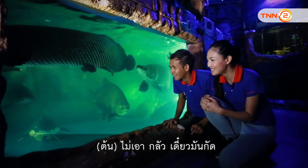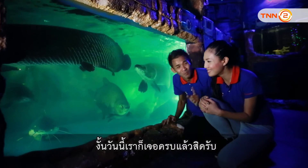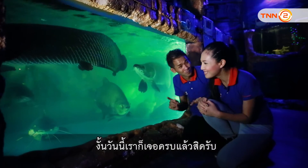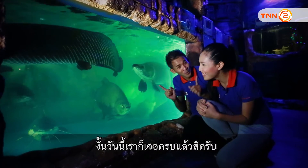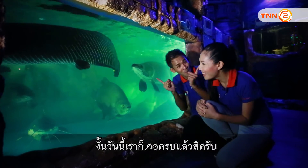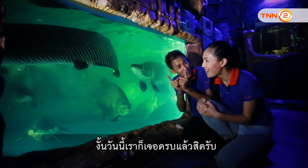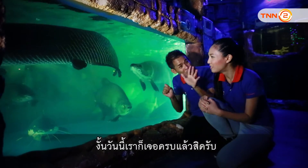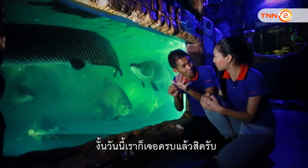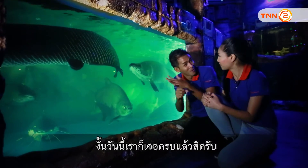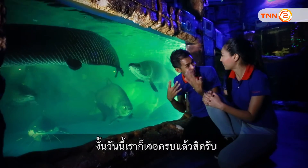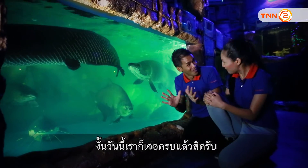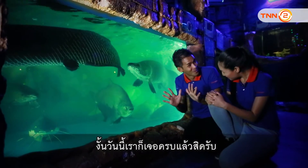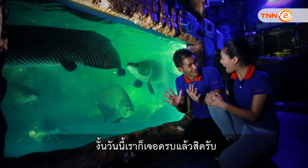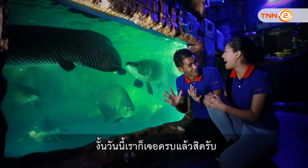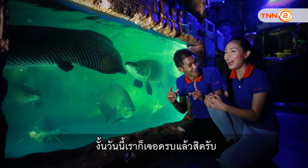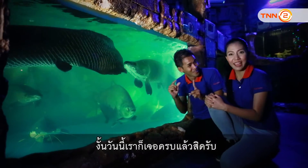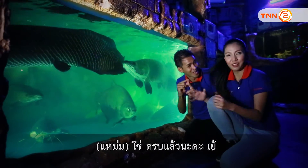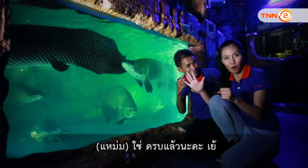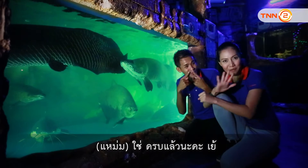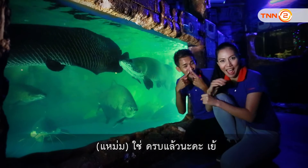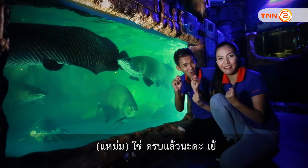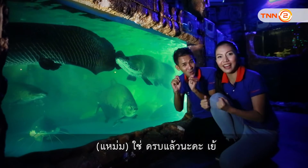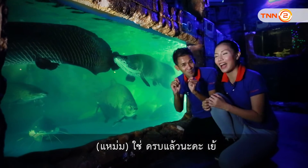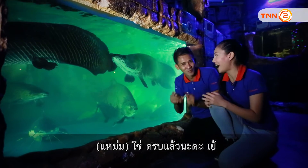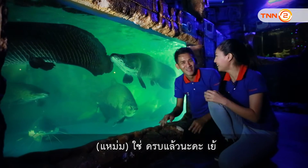งั้นวันนี้เราก็เจอครบแล้วสิครับ ใช่ครบแล้วนะคะ